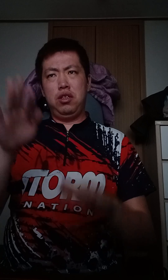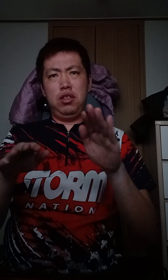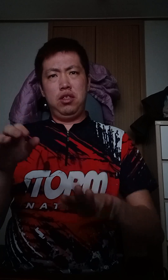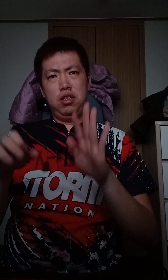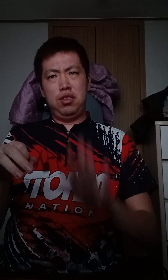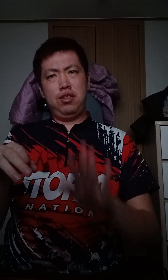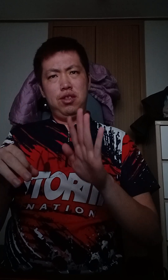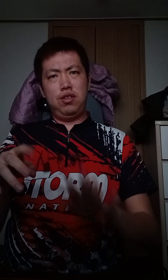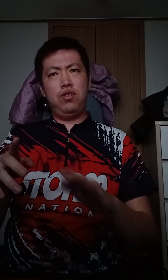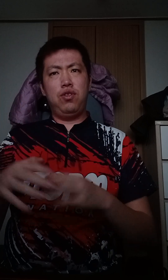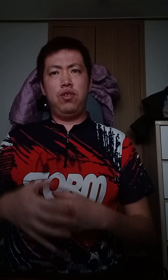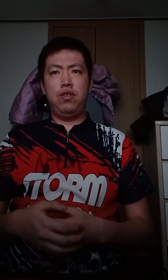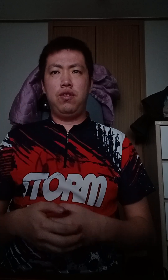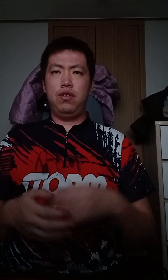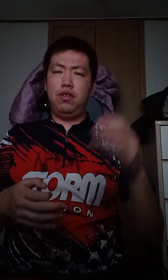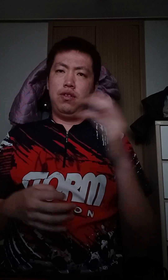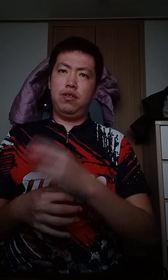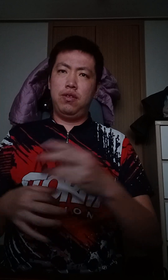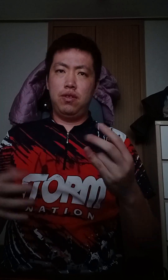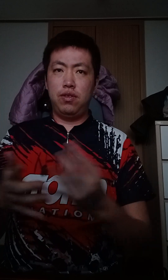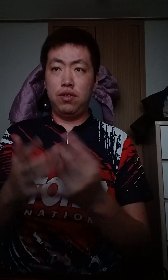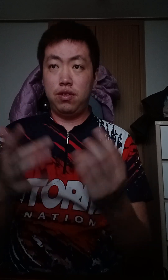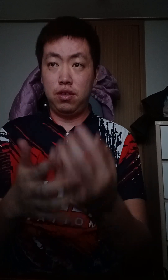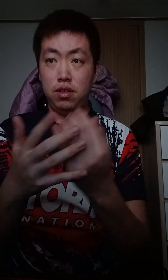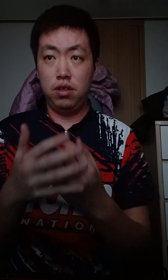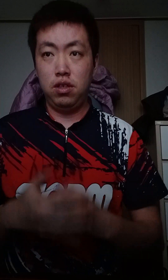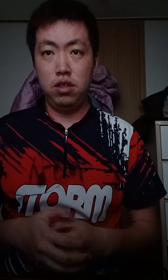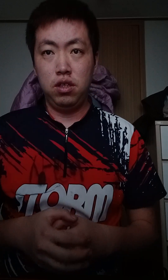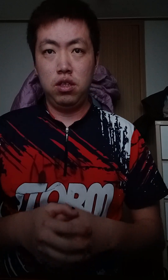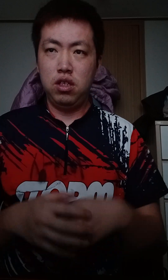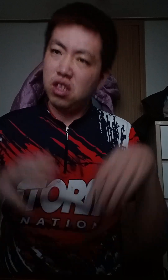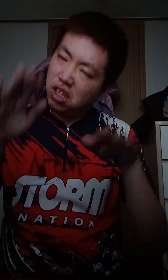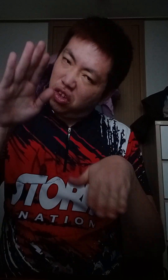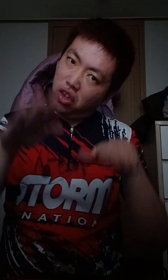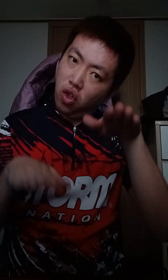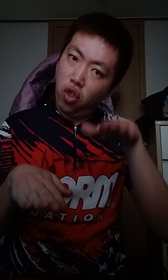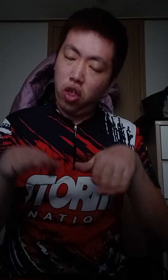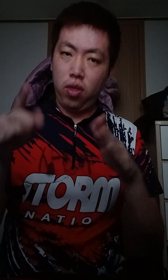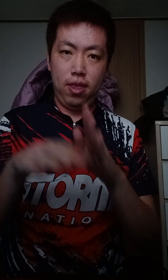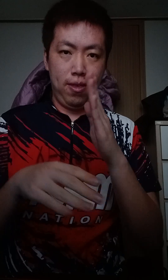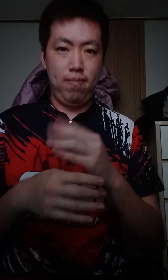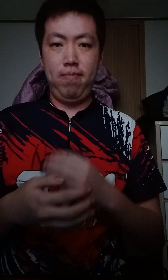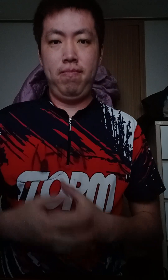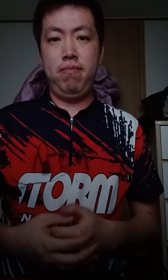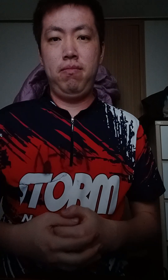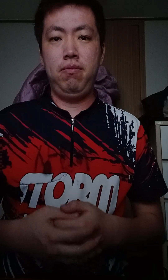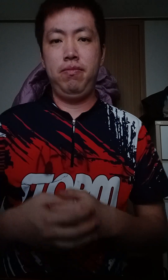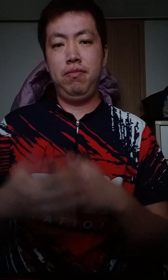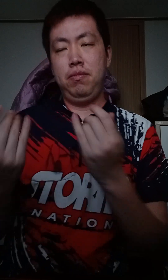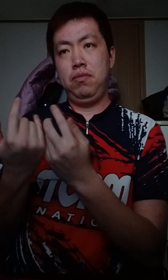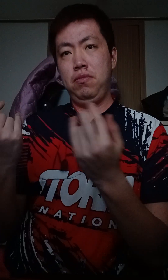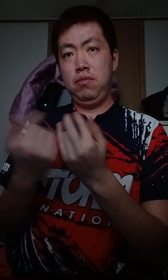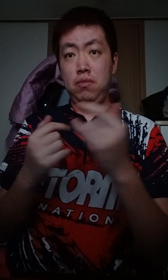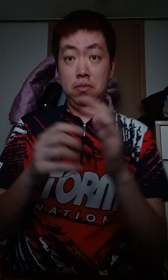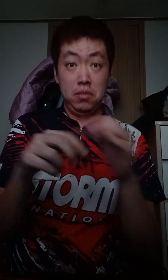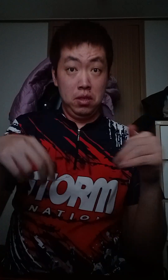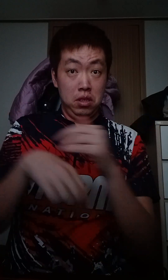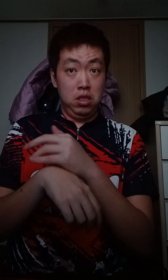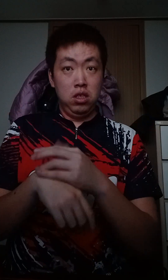사고 난다더라. 그 생각이 순간적으로 나더라고요. 그래서 살짝 밟았어요. 그러고는 그냥 미끄러지는데 핸들을 잡아도